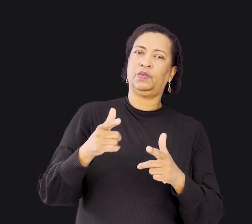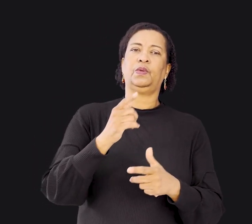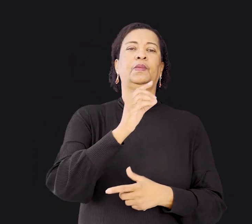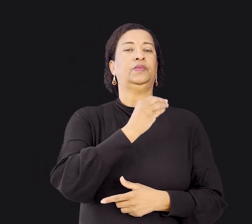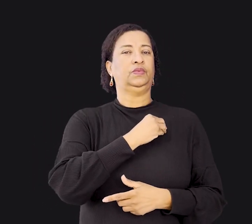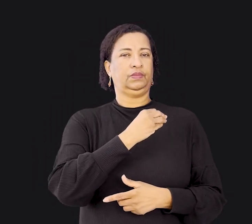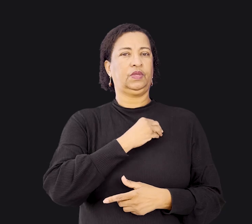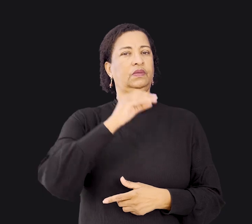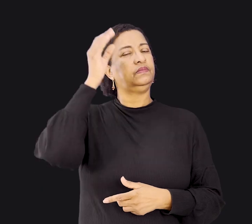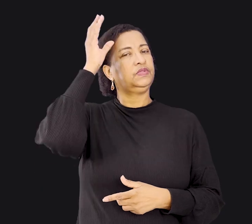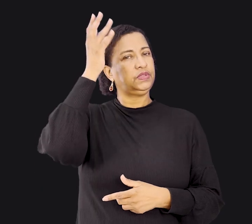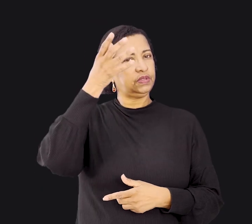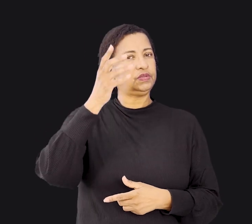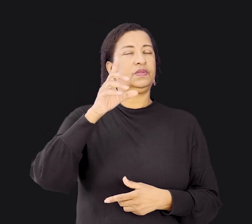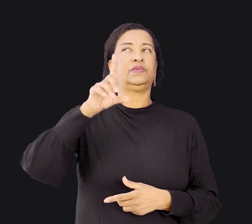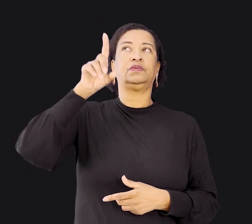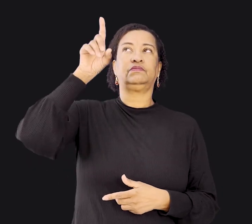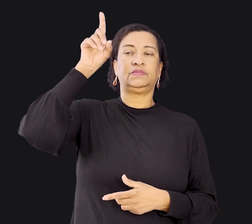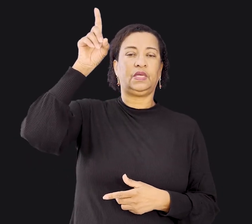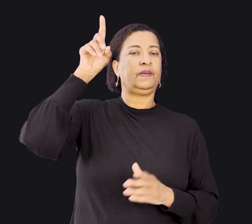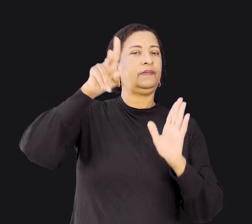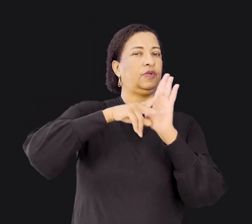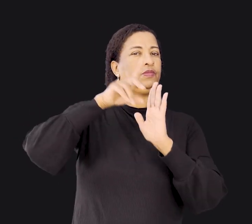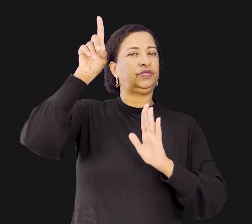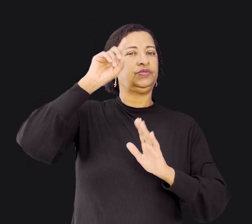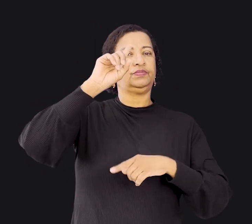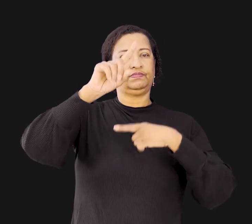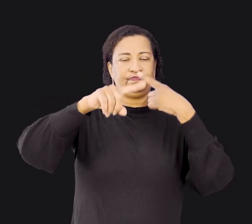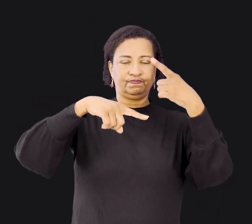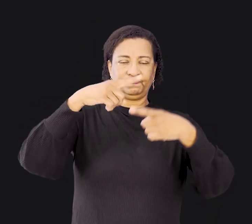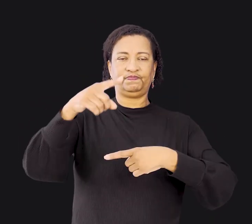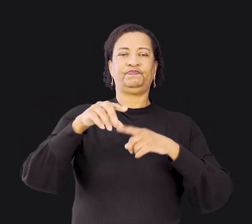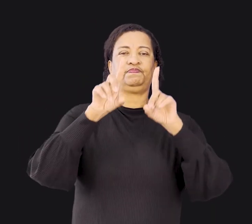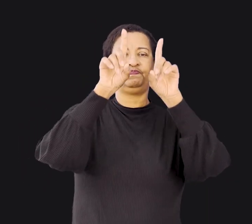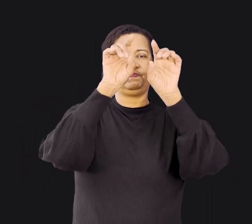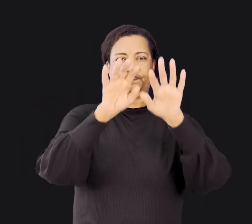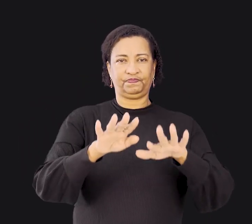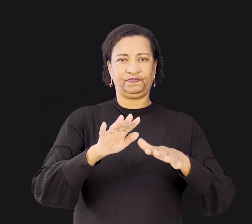esta solução está em Deus. Até o próximo programa. Deus lhe abençoe.